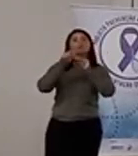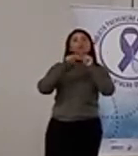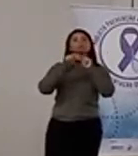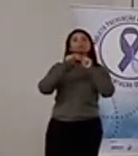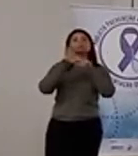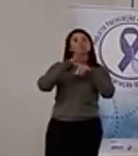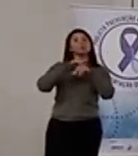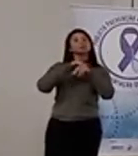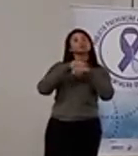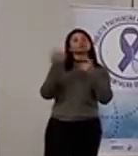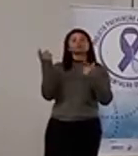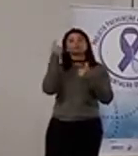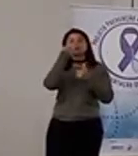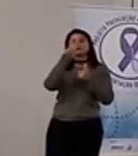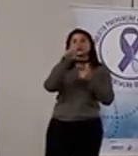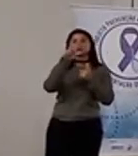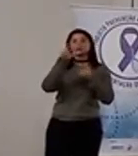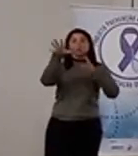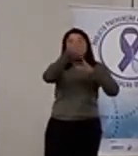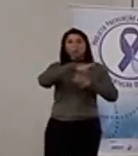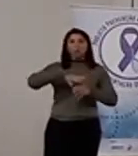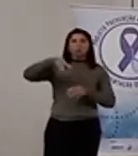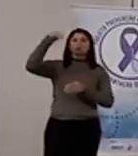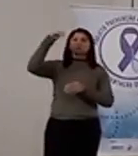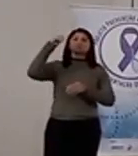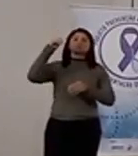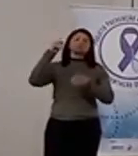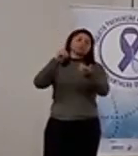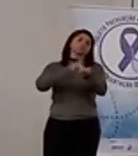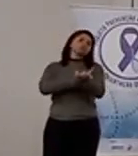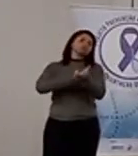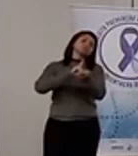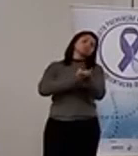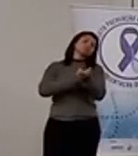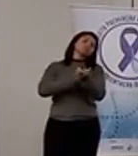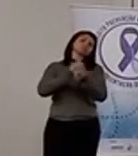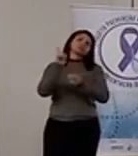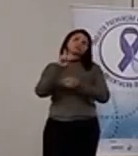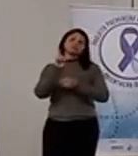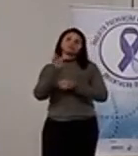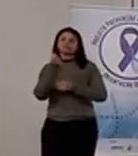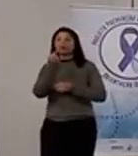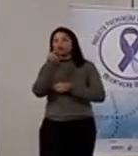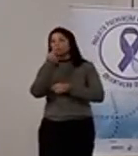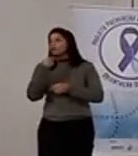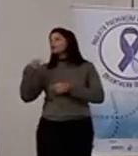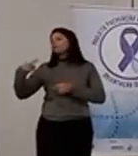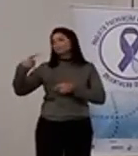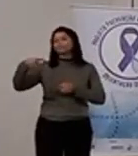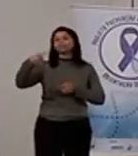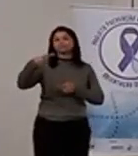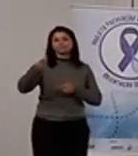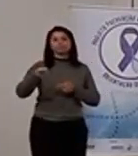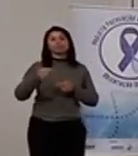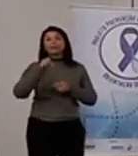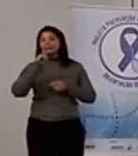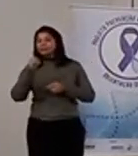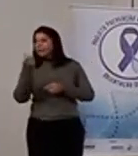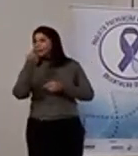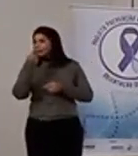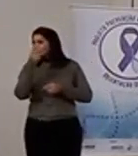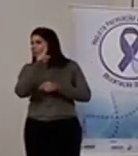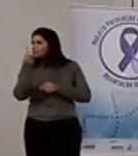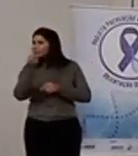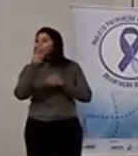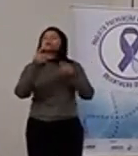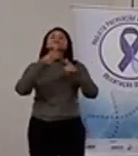consegue curar? Você consegue curar a diabetes? Não. Você toma remédio a vida toda. Se não tomar, você tem problemas glicêmicos,